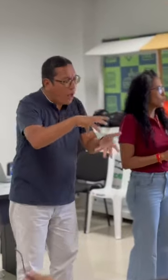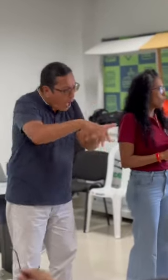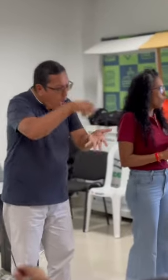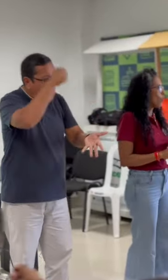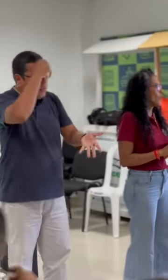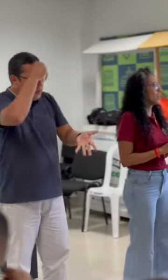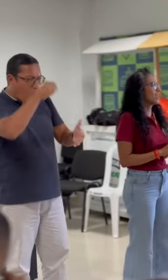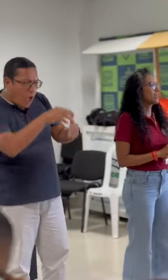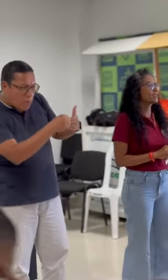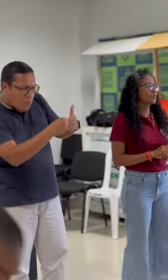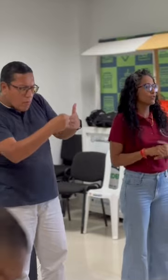realizadas